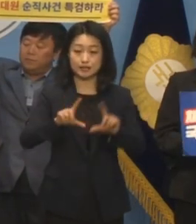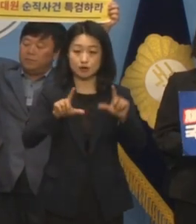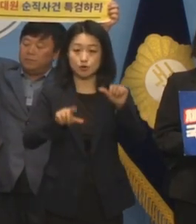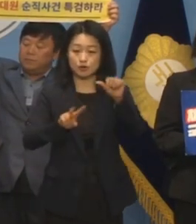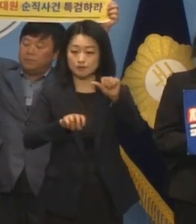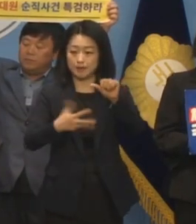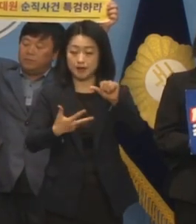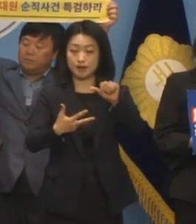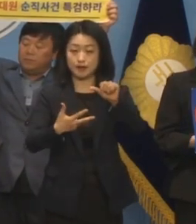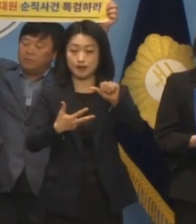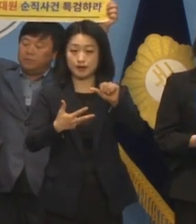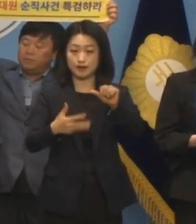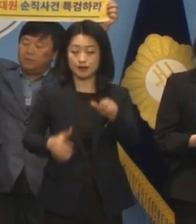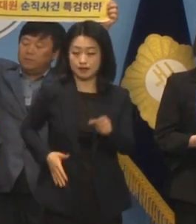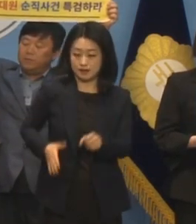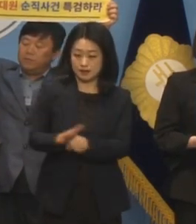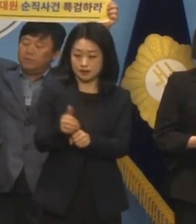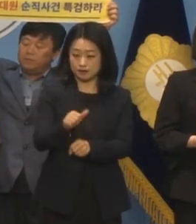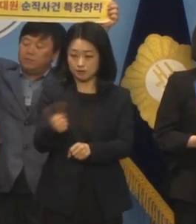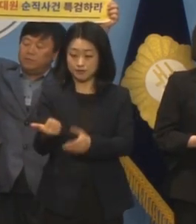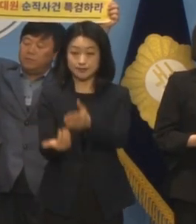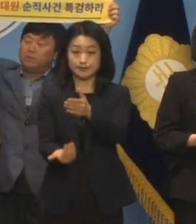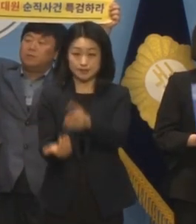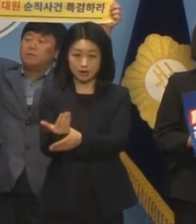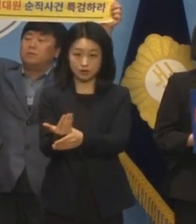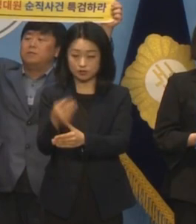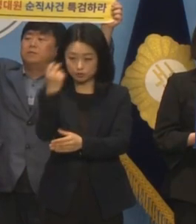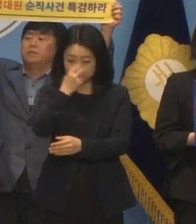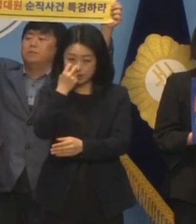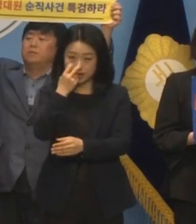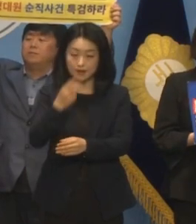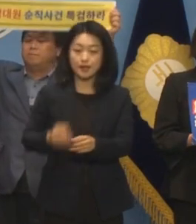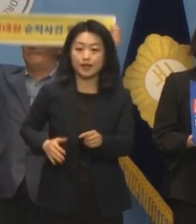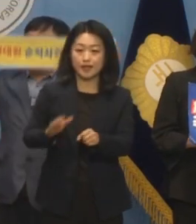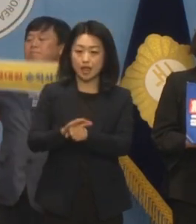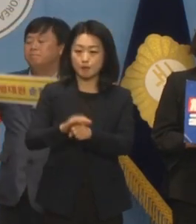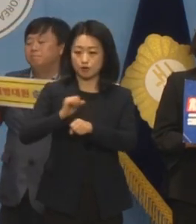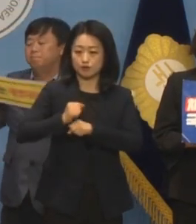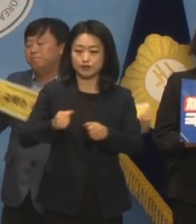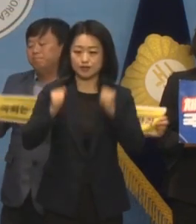5월 28일 최해병 사건의 진상규명을 바라는 해병대 예비역 일동.